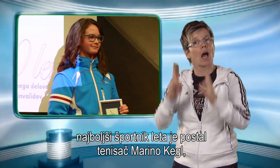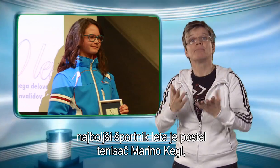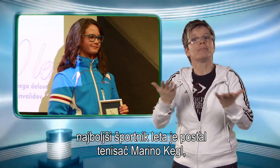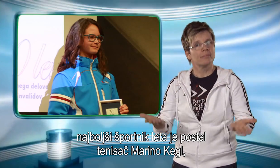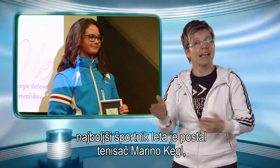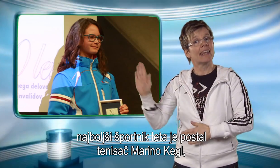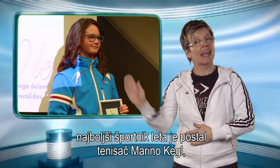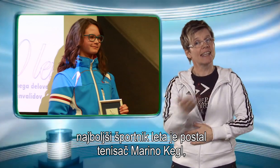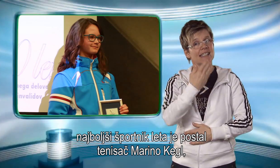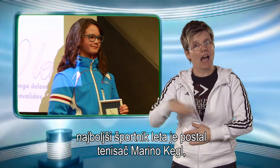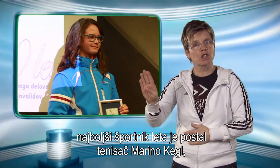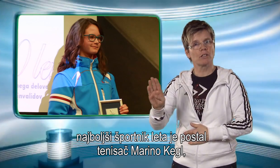reprezentanca gluhih Slovenije.